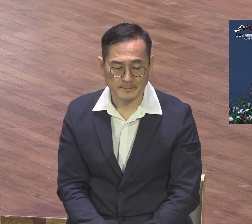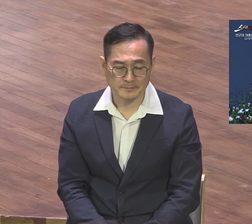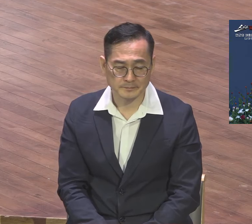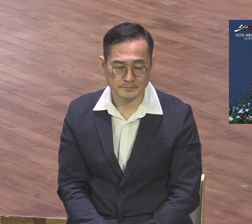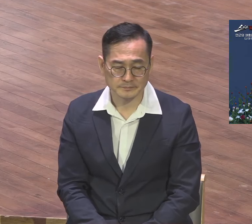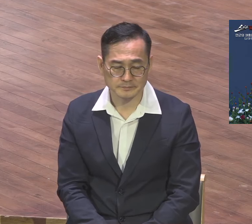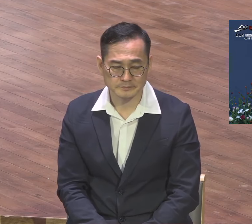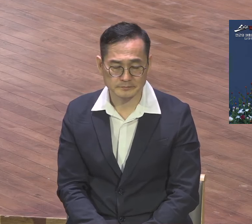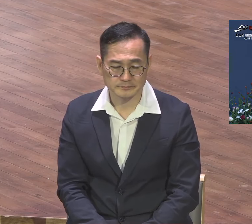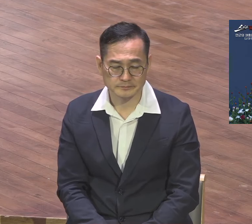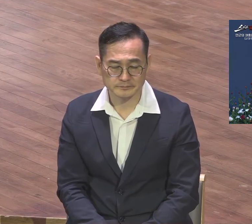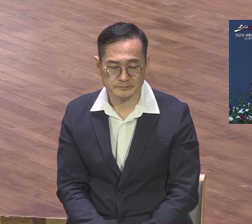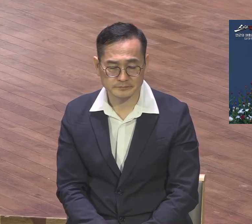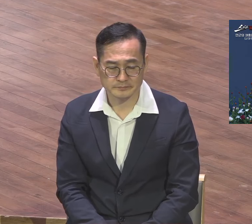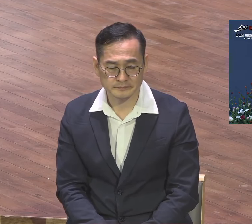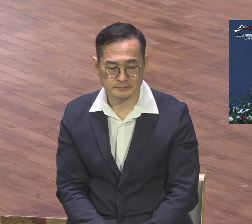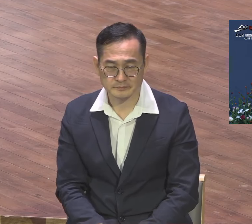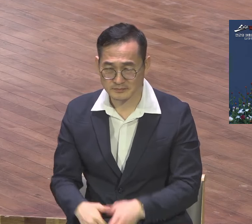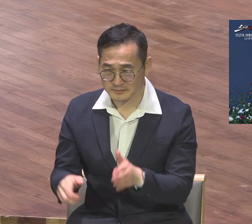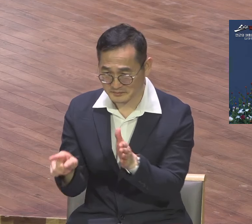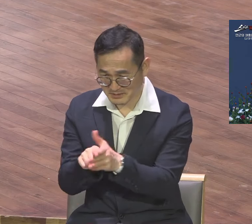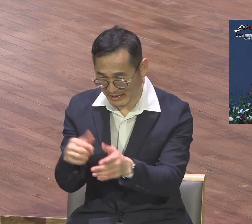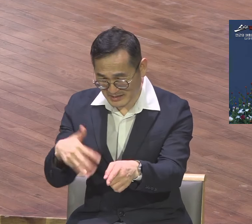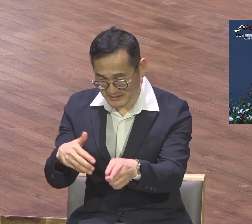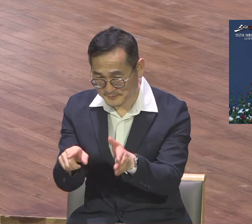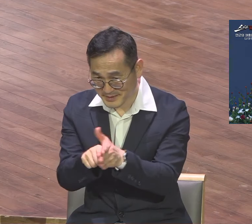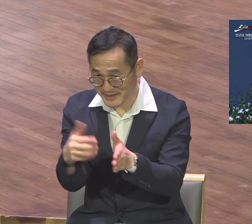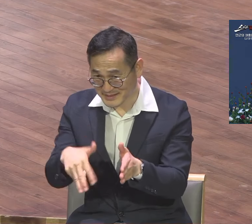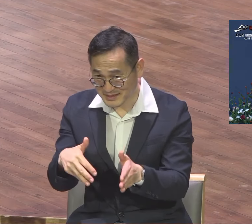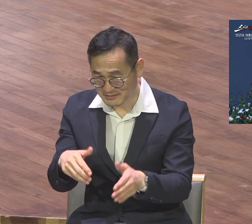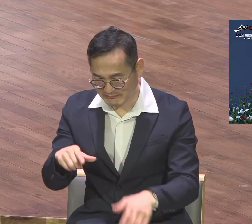믿어지지도 않은 사람인데 자꾸 뭘 강조하면 안 돼요.